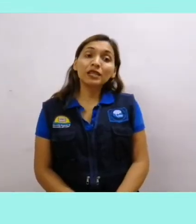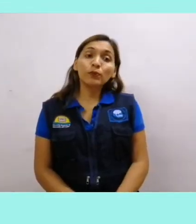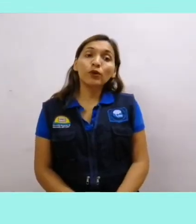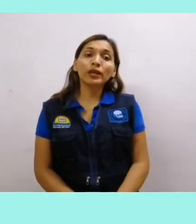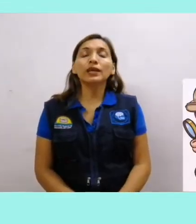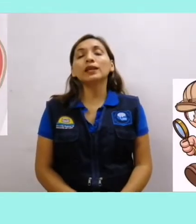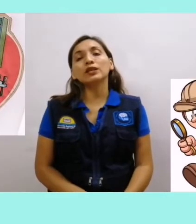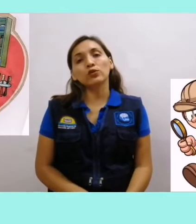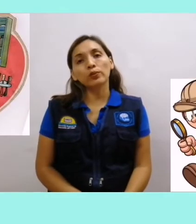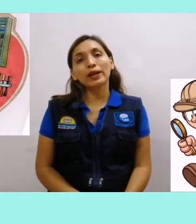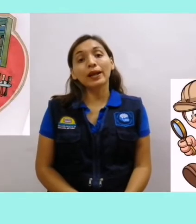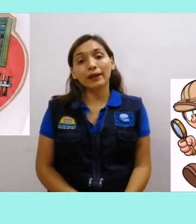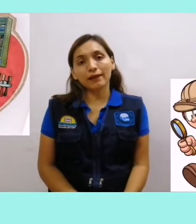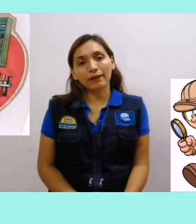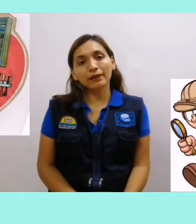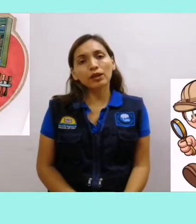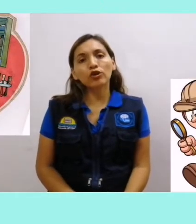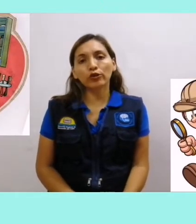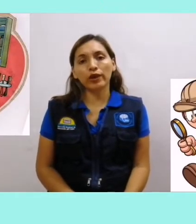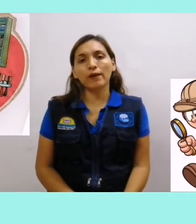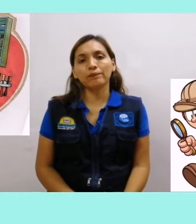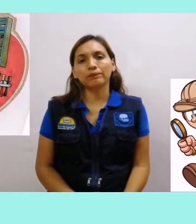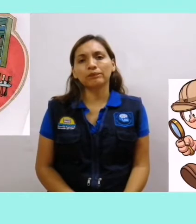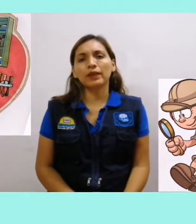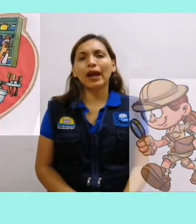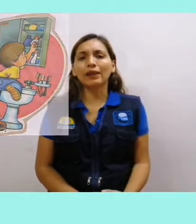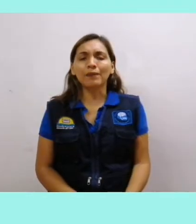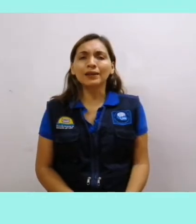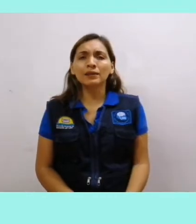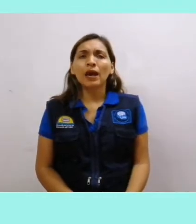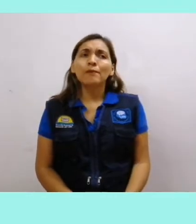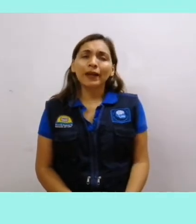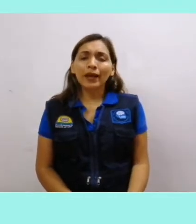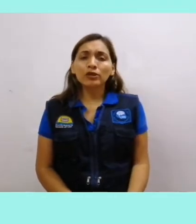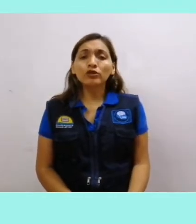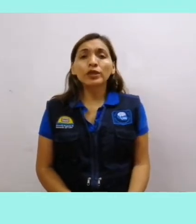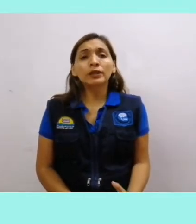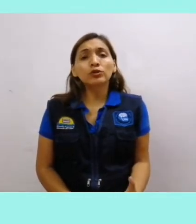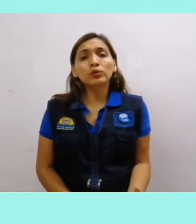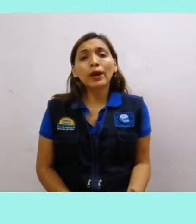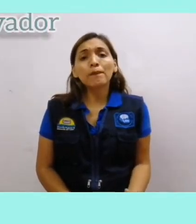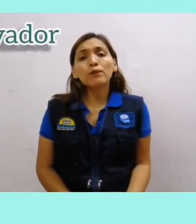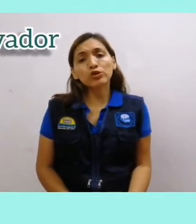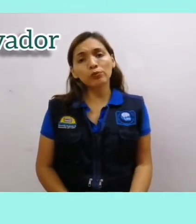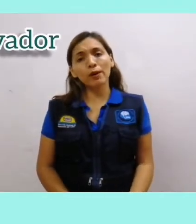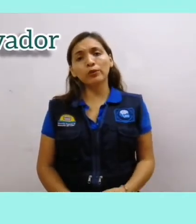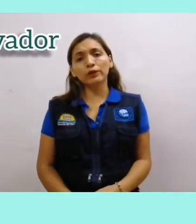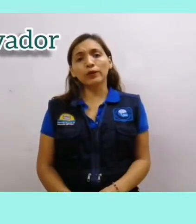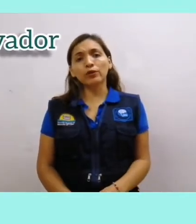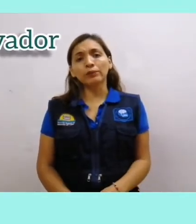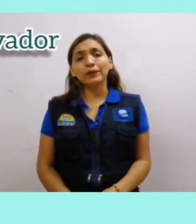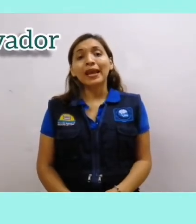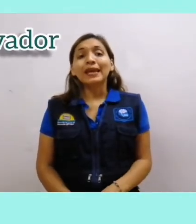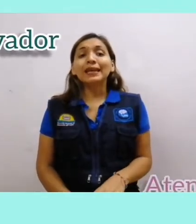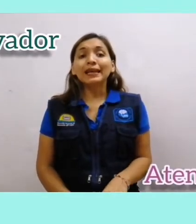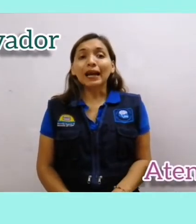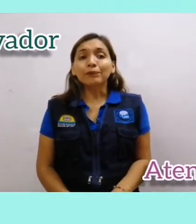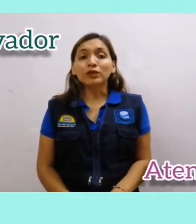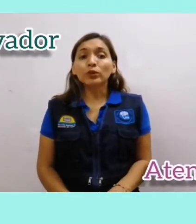exploren Y descubran La realidad Que los rodea Además Para ellos Les resulta Mucho más motivador Y capta su